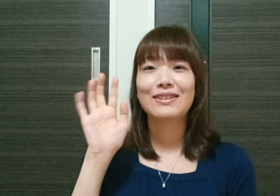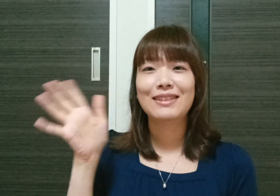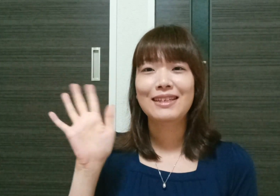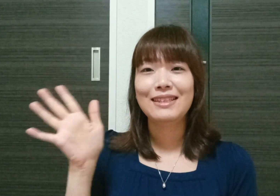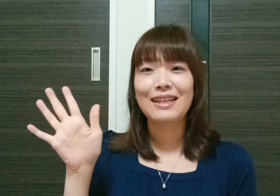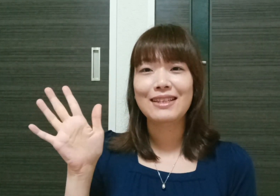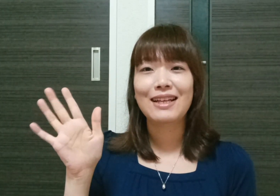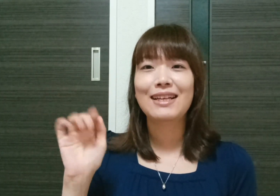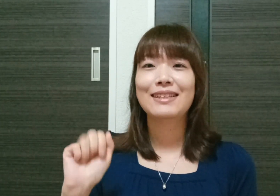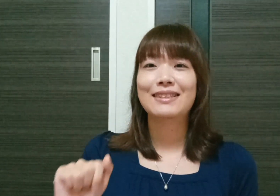さよなら